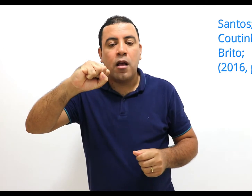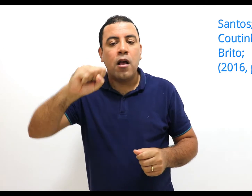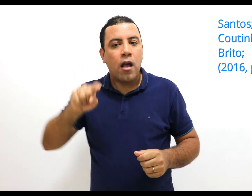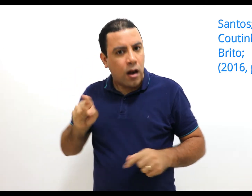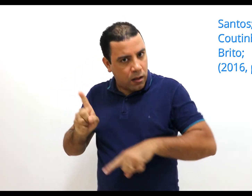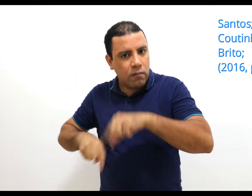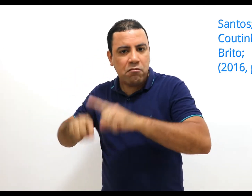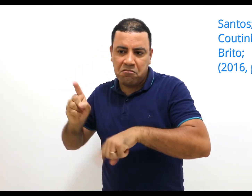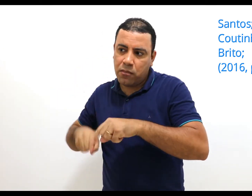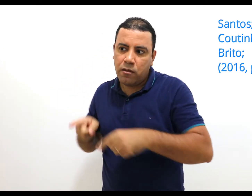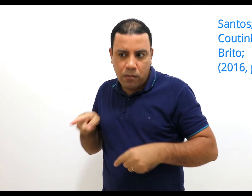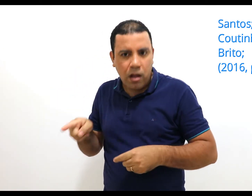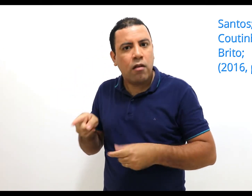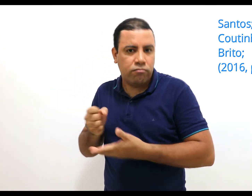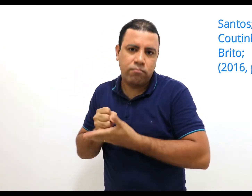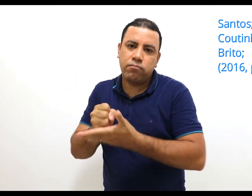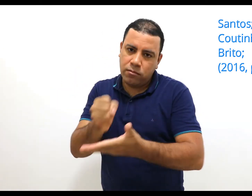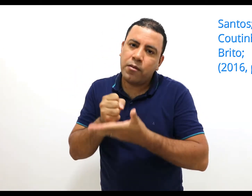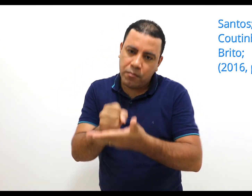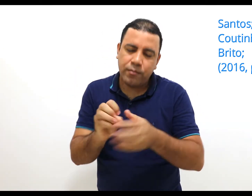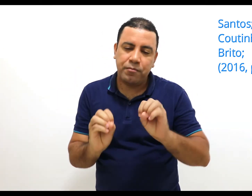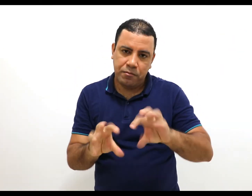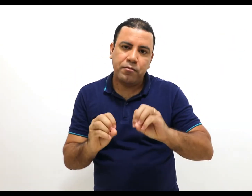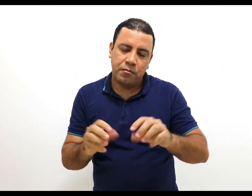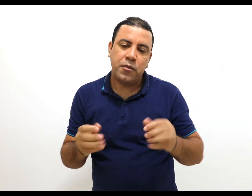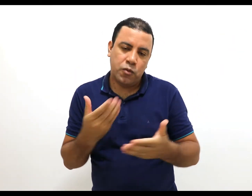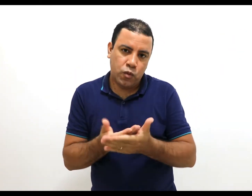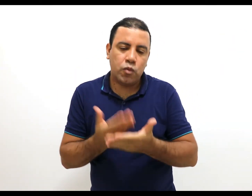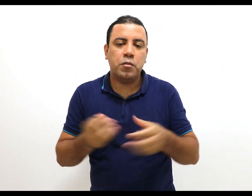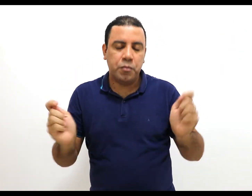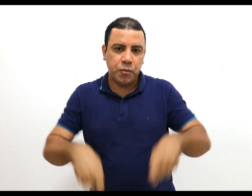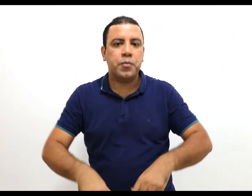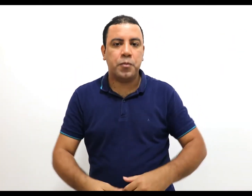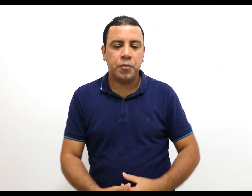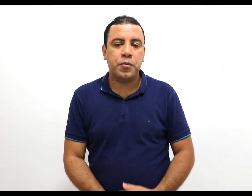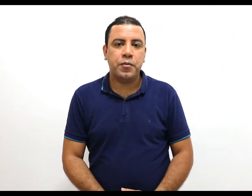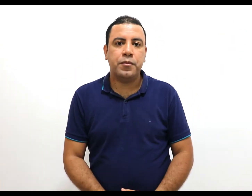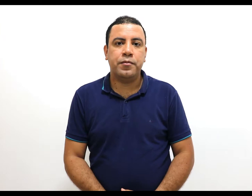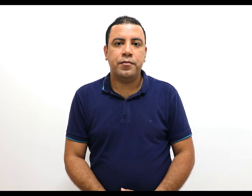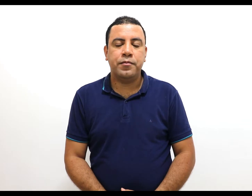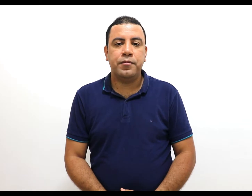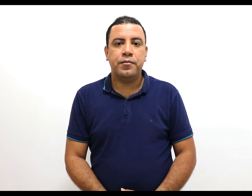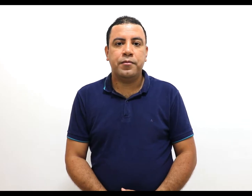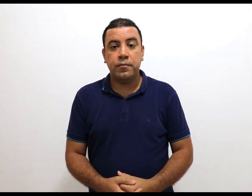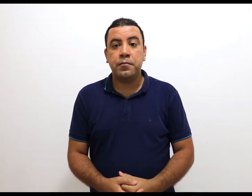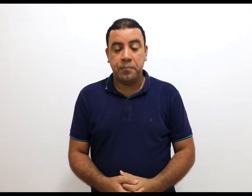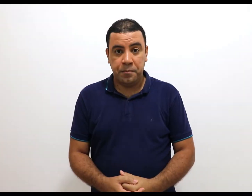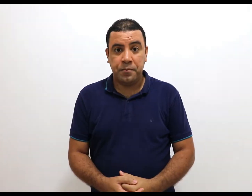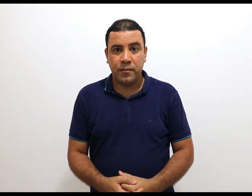educacionais, por se entender que essas ferramentas também têm potencial educacional.